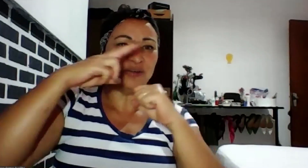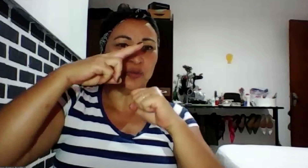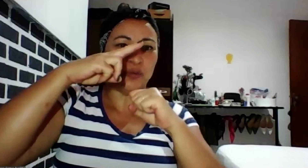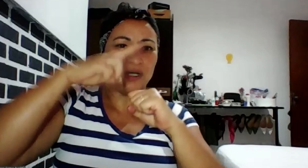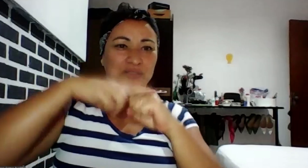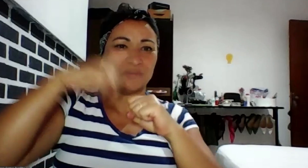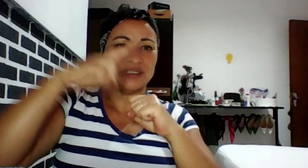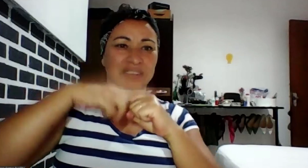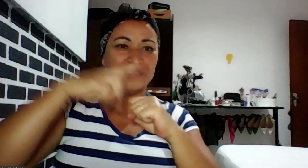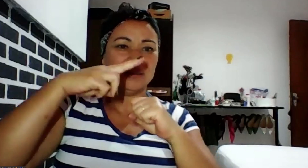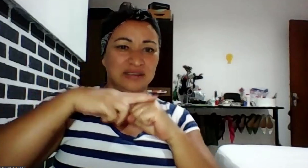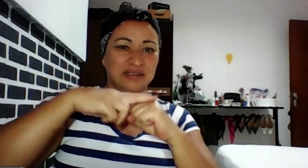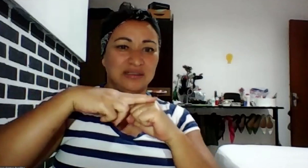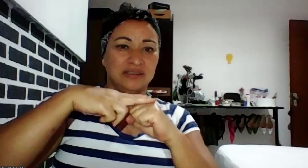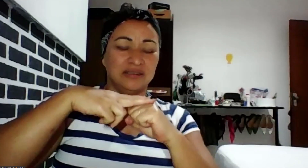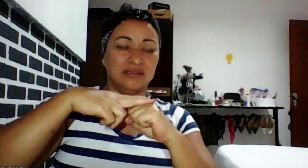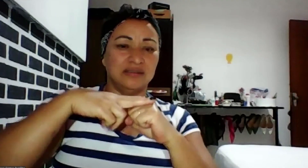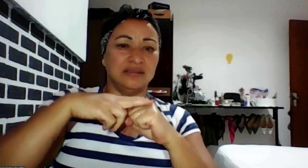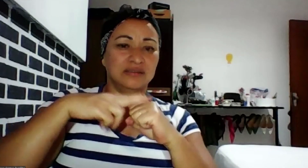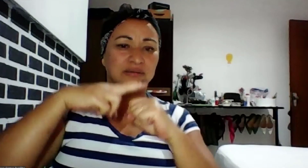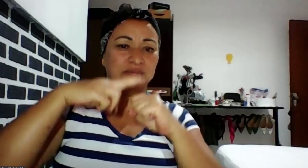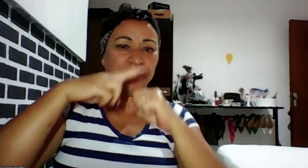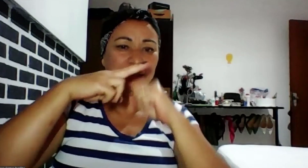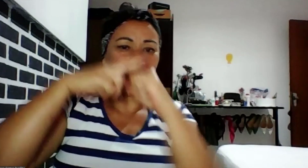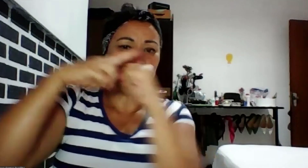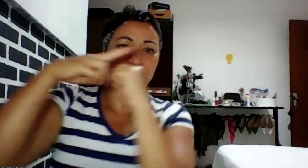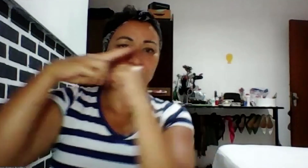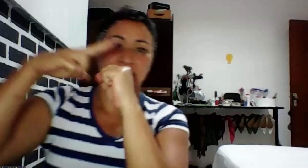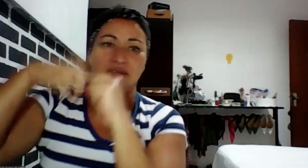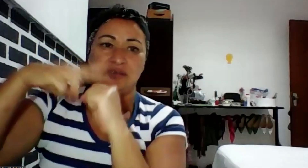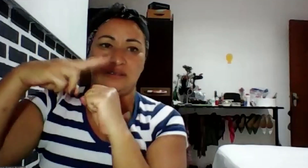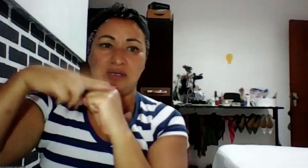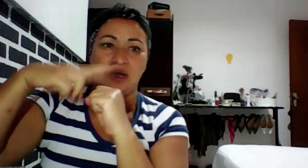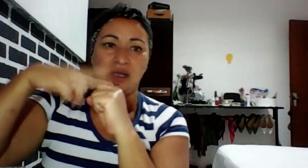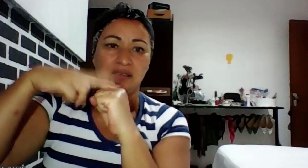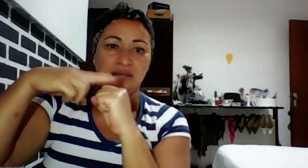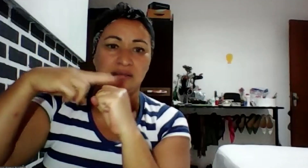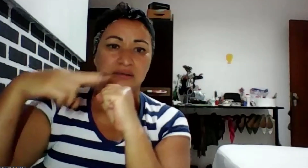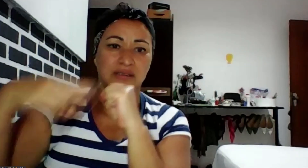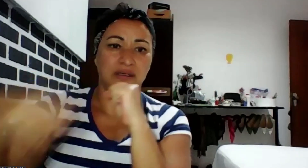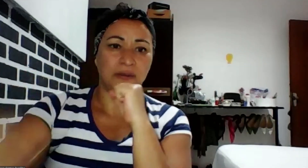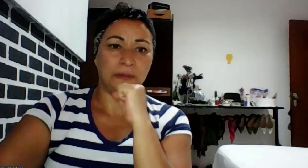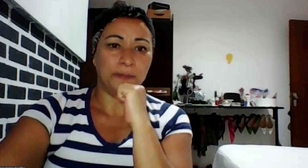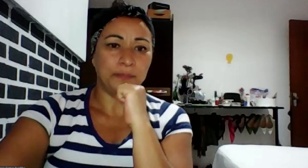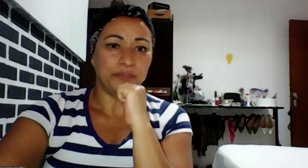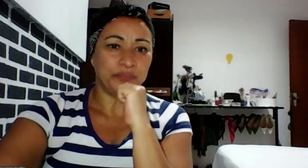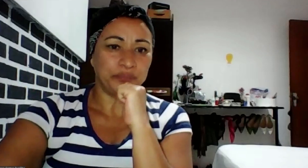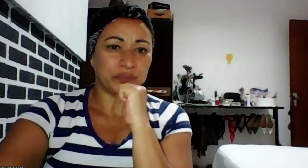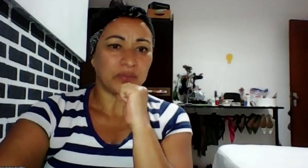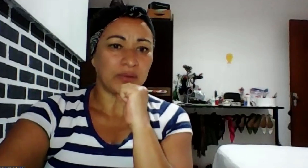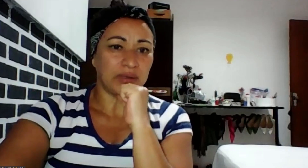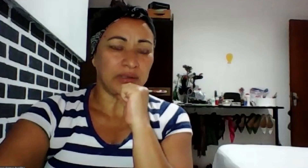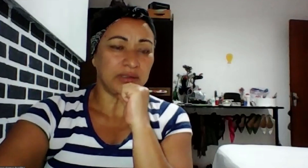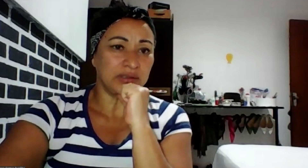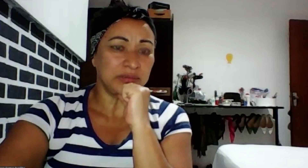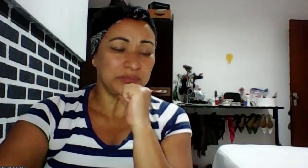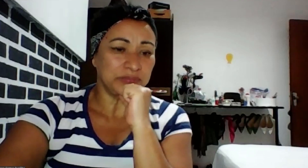de cupuaçu, assim. O Batendo que eu assim. conheci foi outro, mas eu vou tentar lembrar.